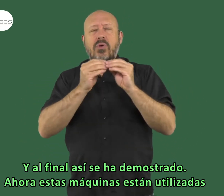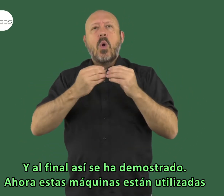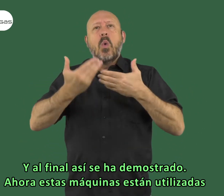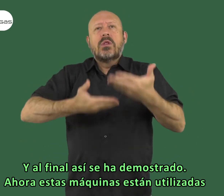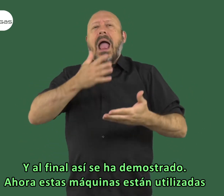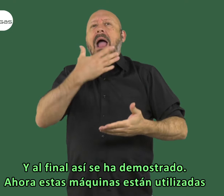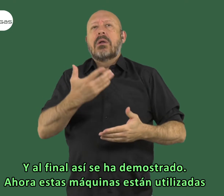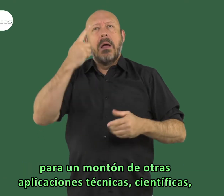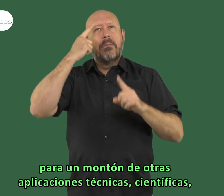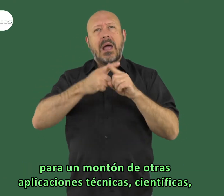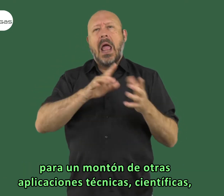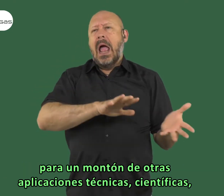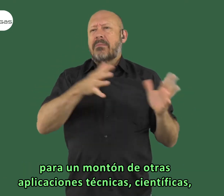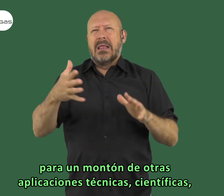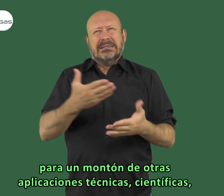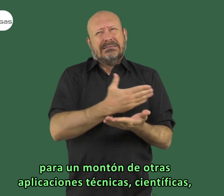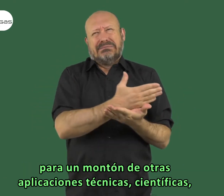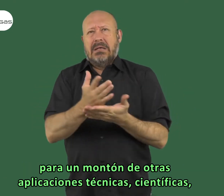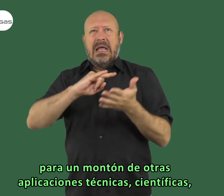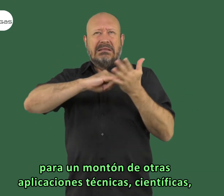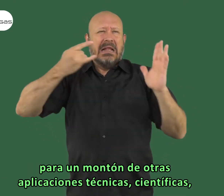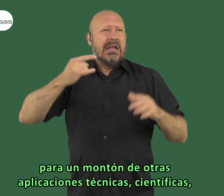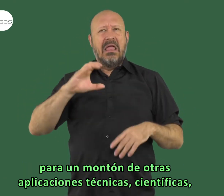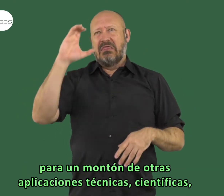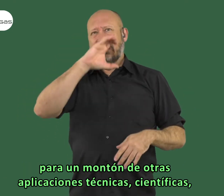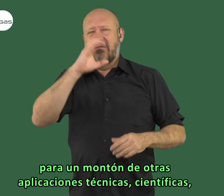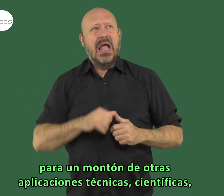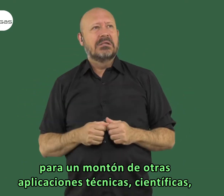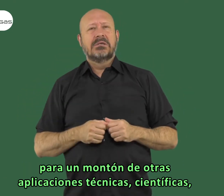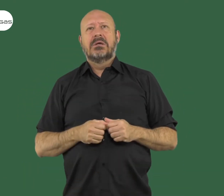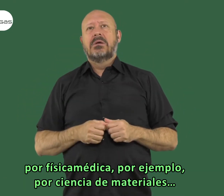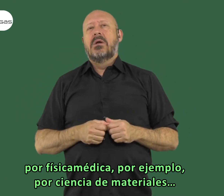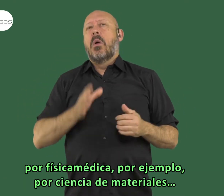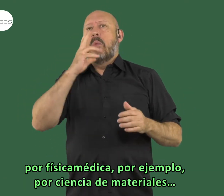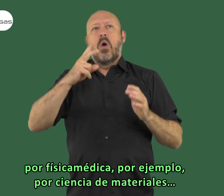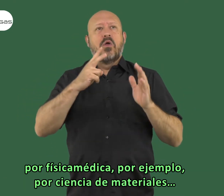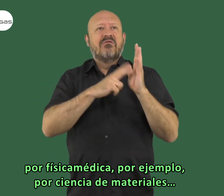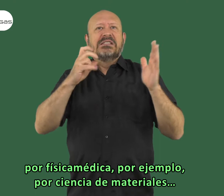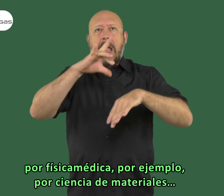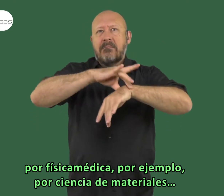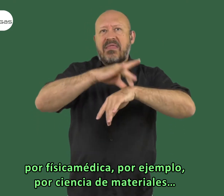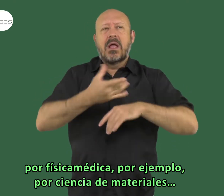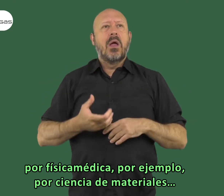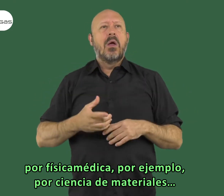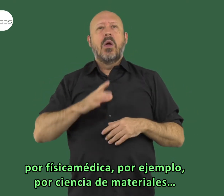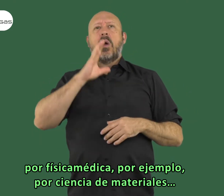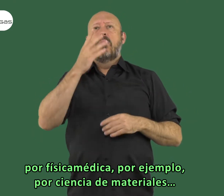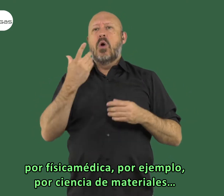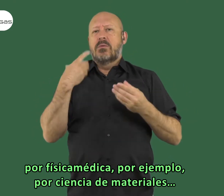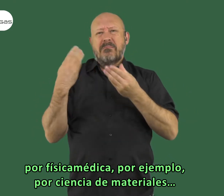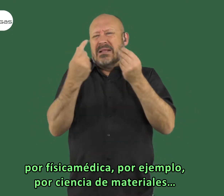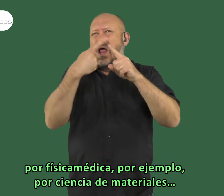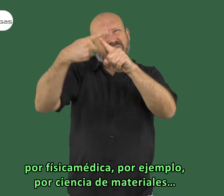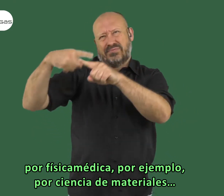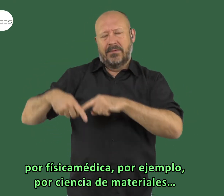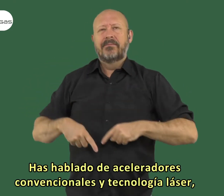estas máquinas están utilizadas ahora para un montón de otras aplicaciones técnicas, científicas, por física médica, por ejemplo, por